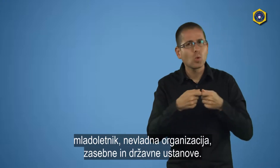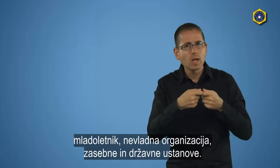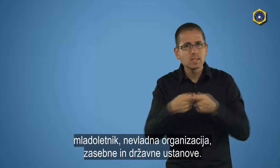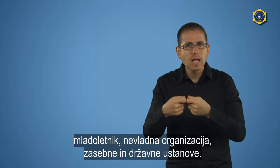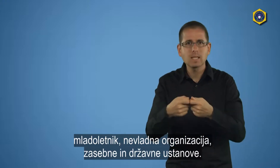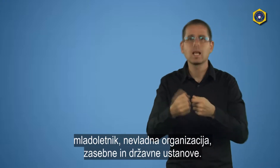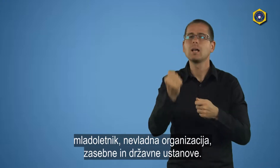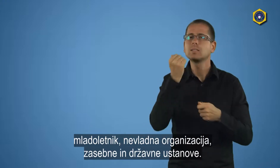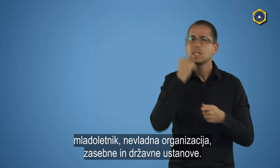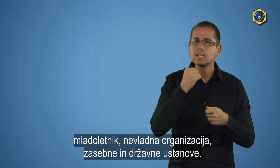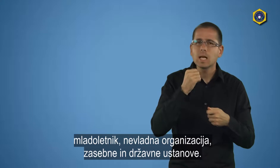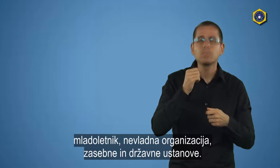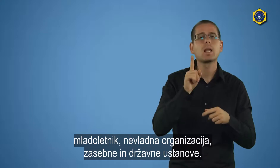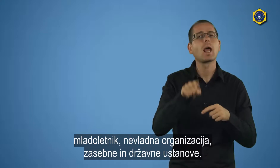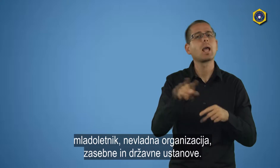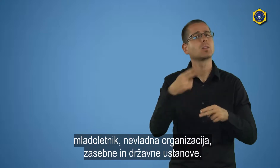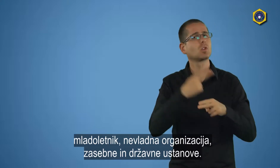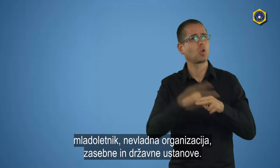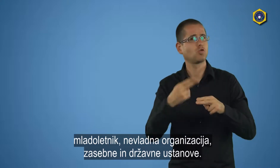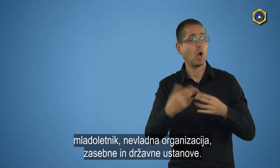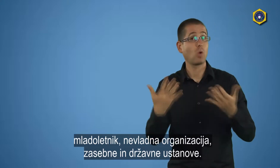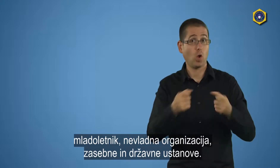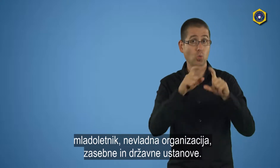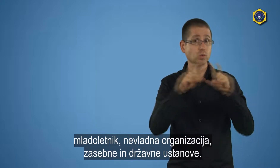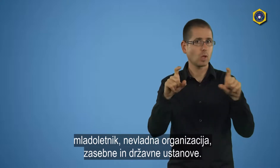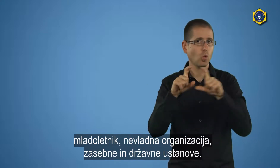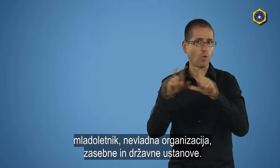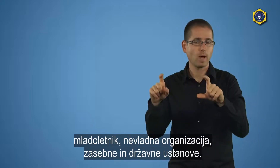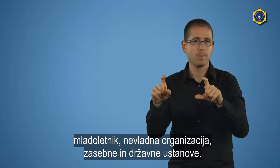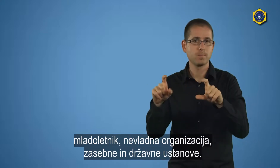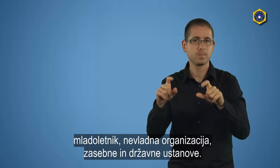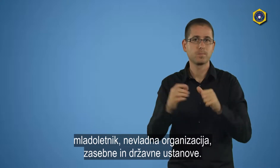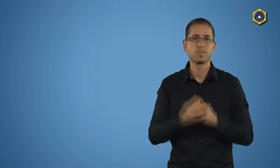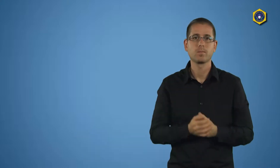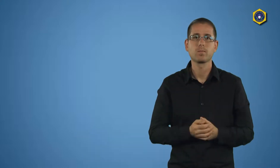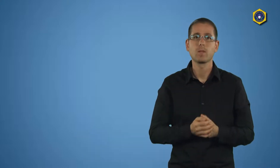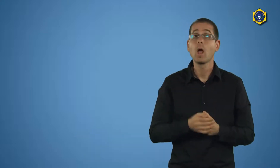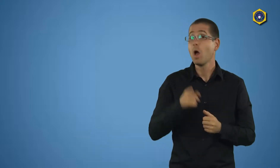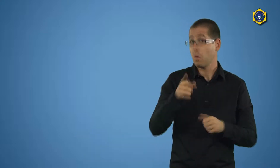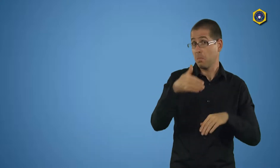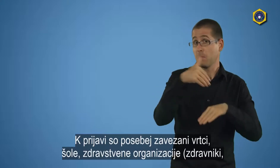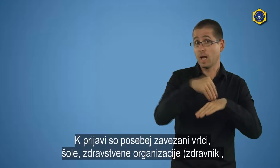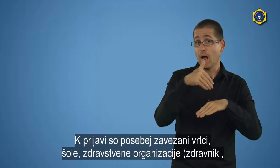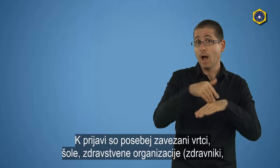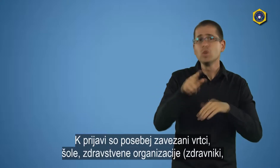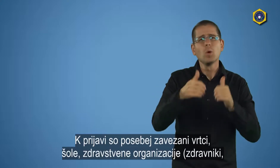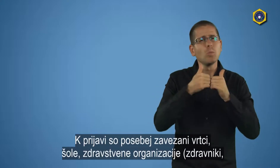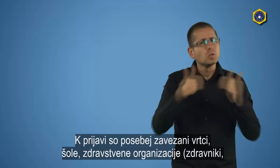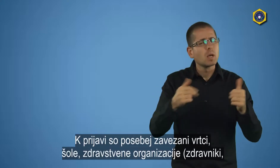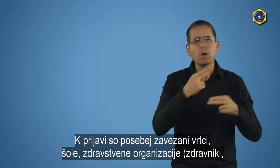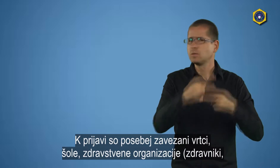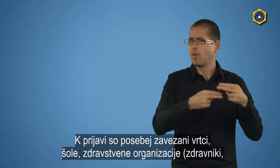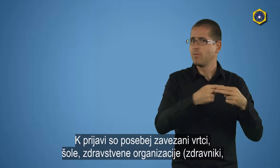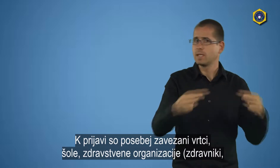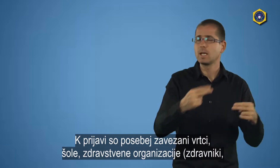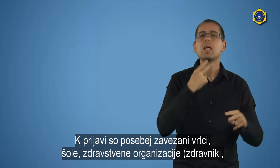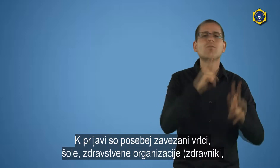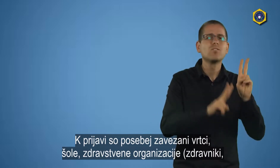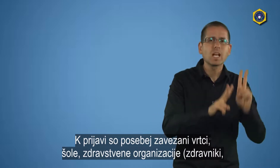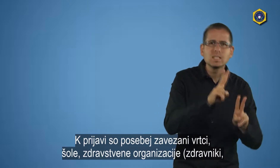nevladna organizacija, zasebne in državne ustanove. K prijavi so posebej zavezani vrtci,